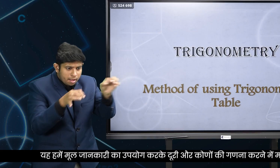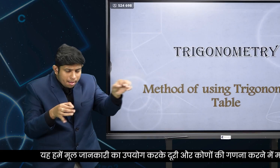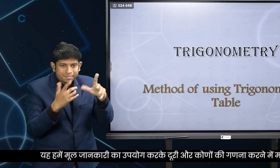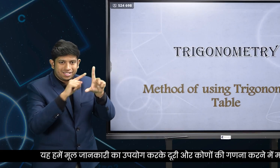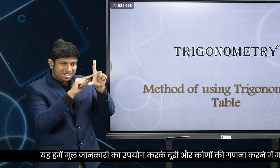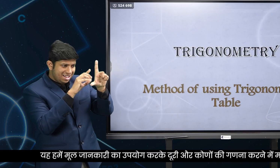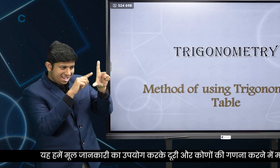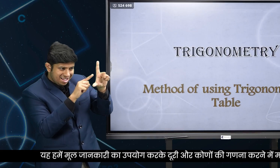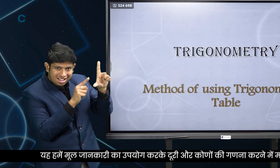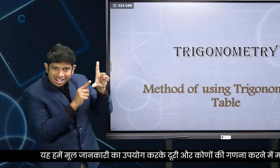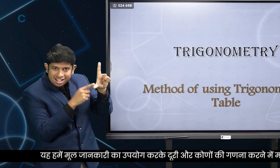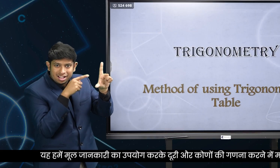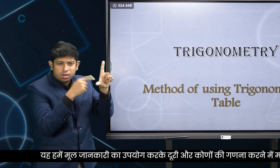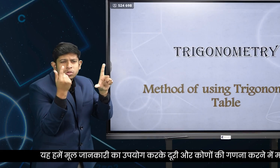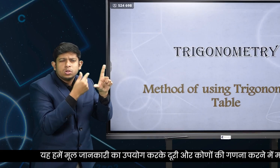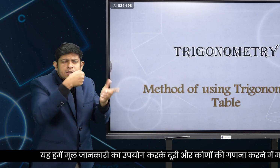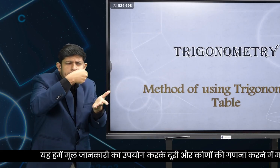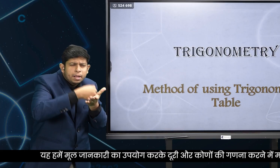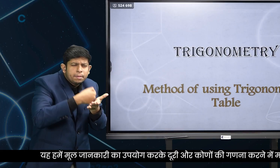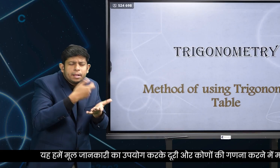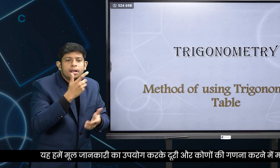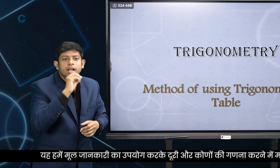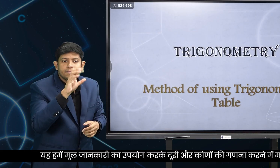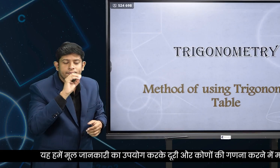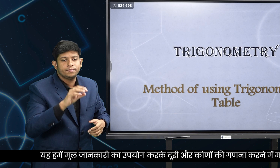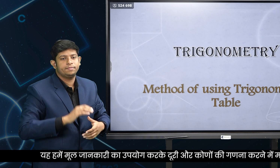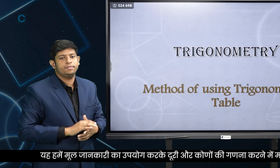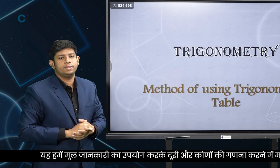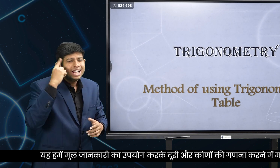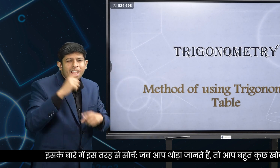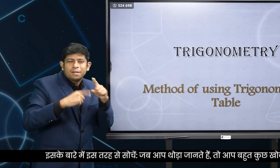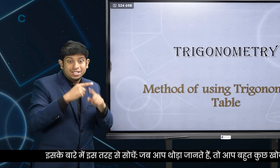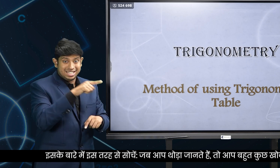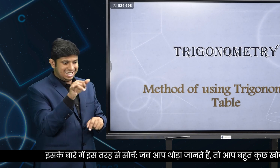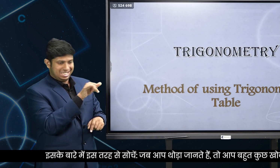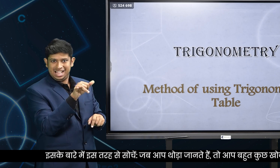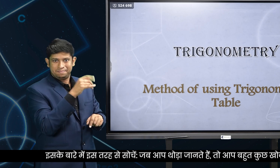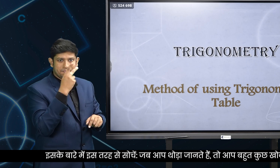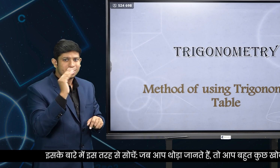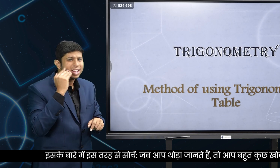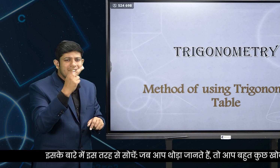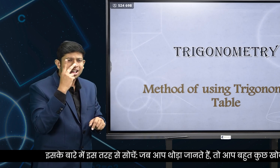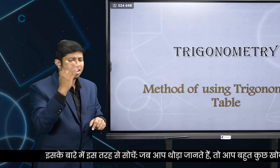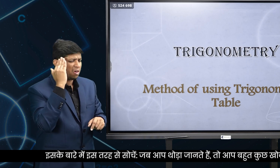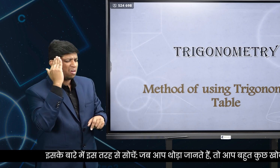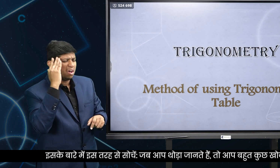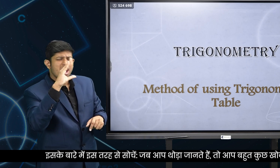करके दूरी और कोणीय की गणना करने में मदद करता है। इसके बारे में इस तरह से सोचें, जब